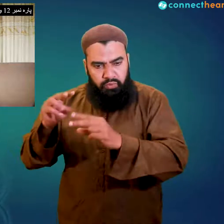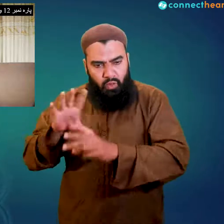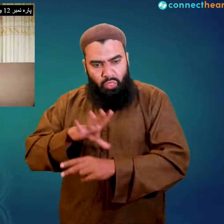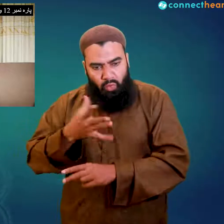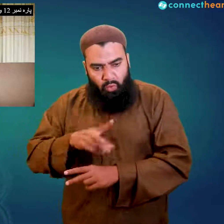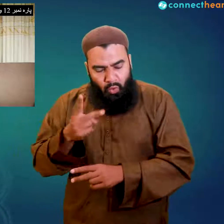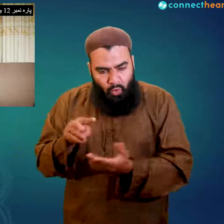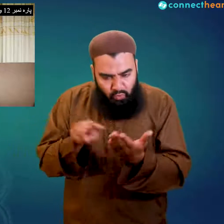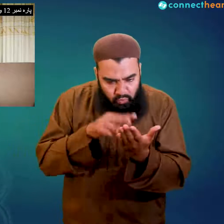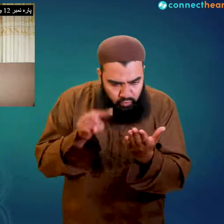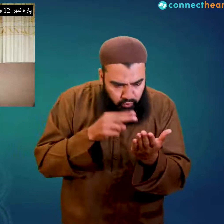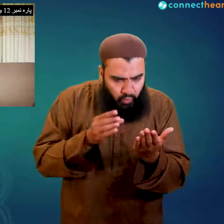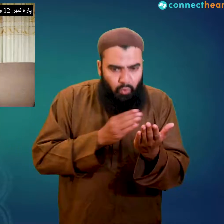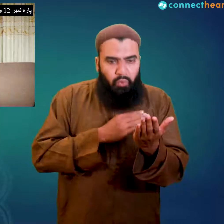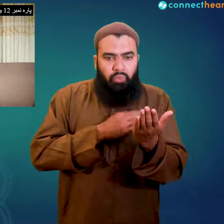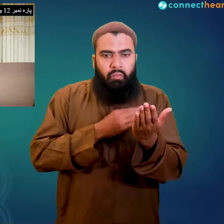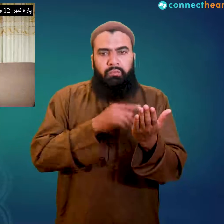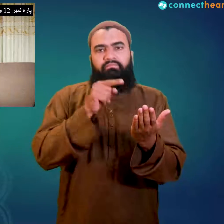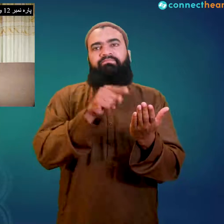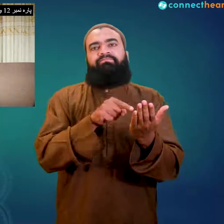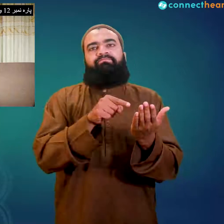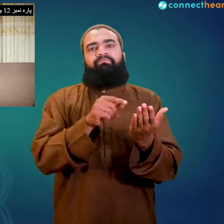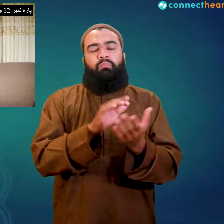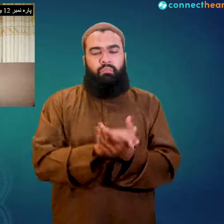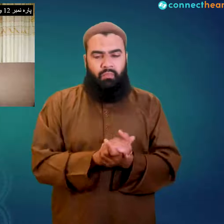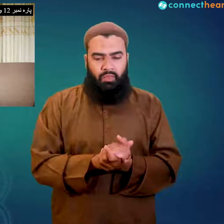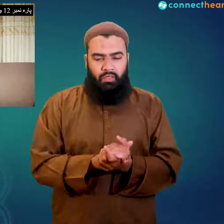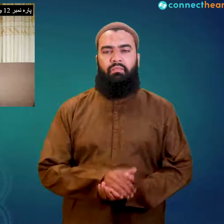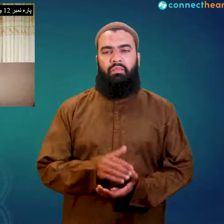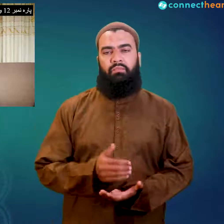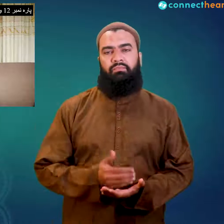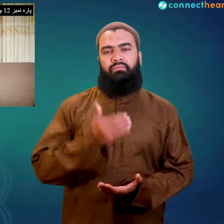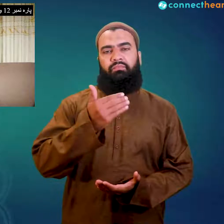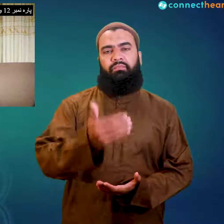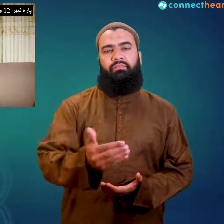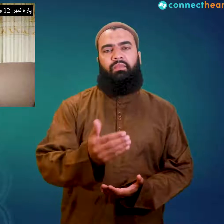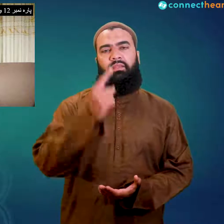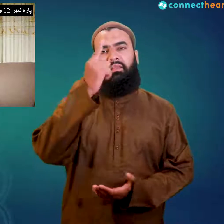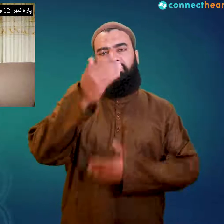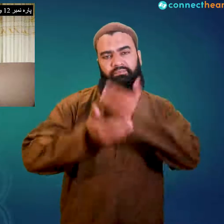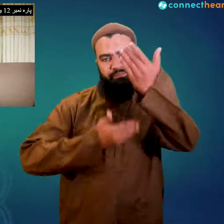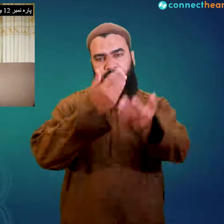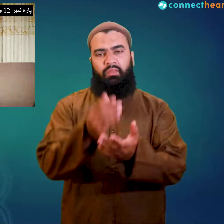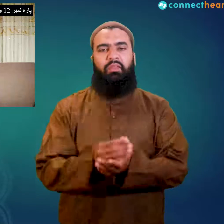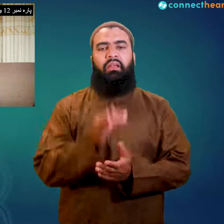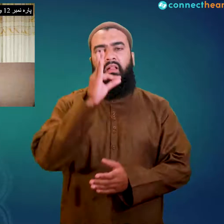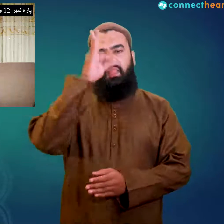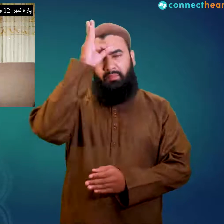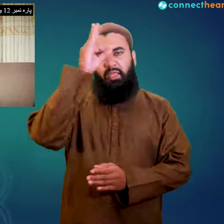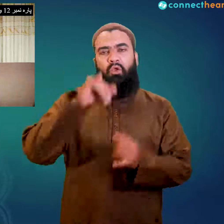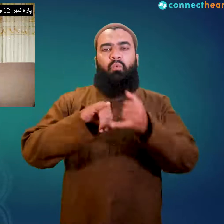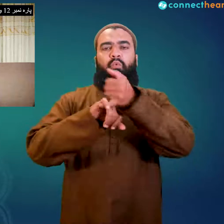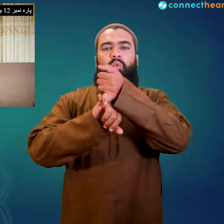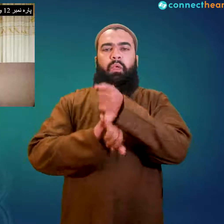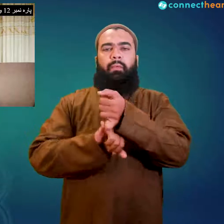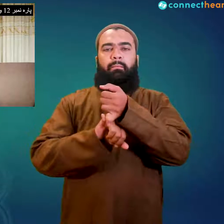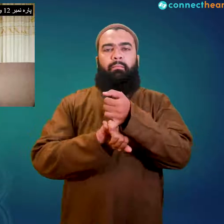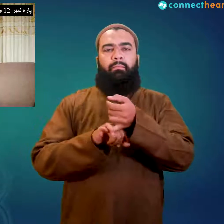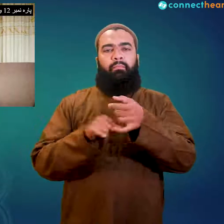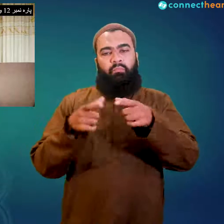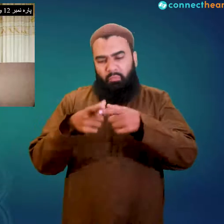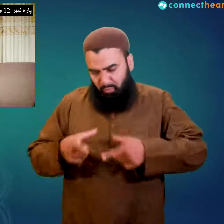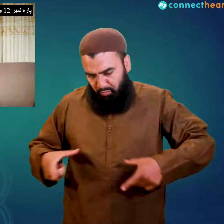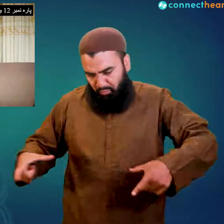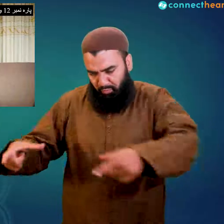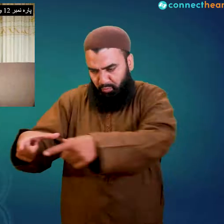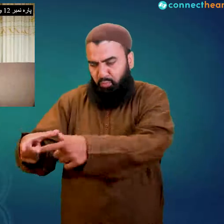السلام مشرک بھی تھے اور لین دین کے وقت ناپ تول میں کمی بھی کیا کرتے تھے، لوگوں